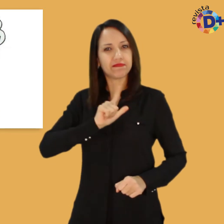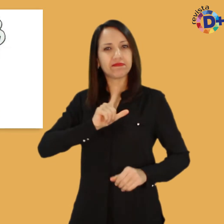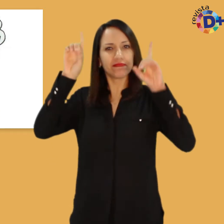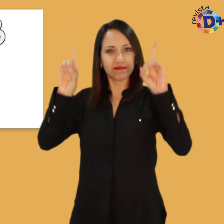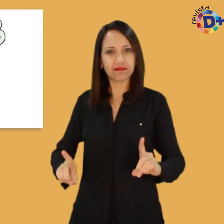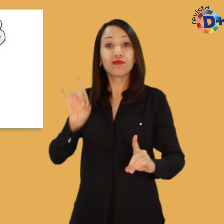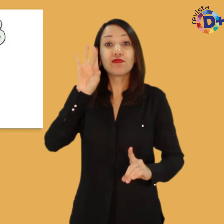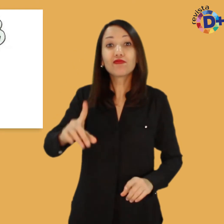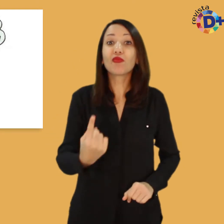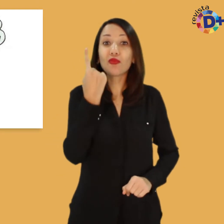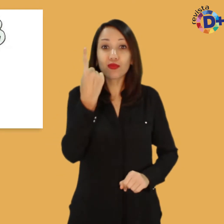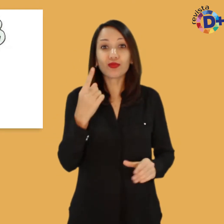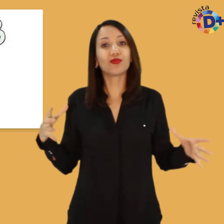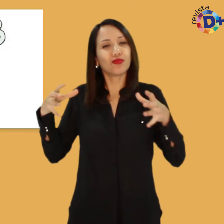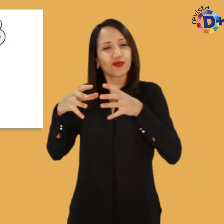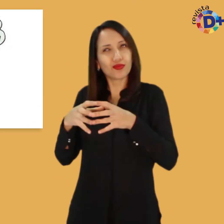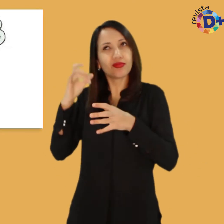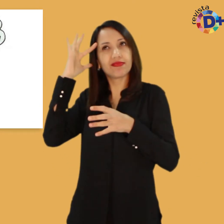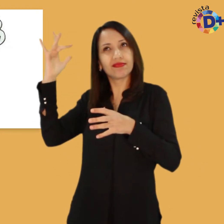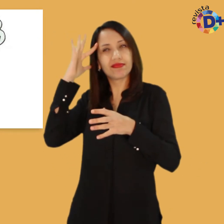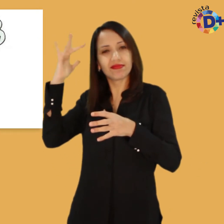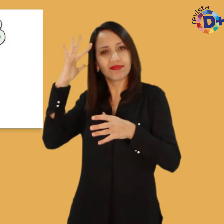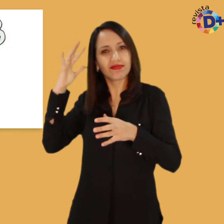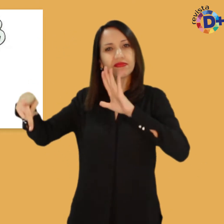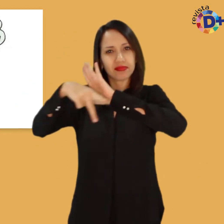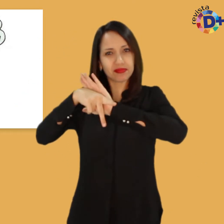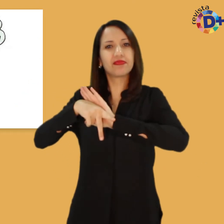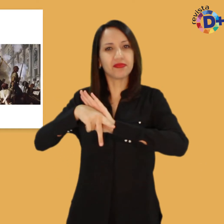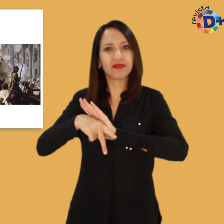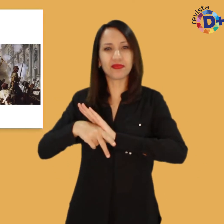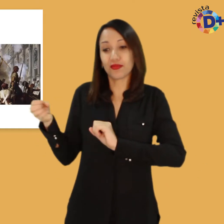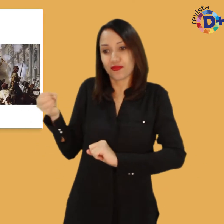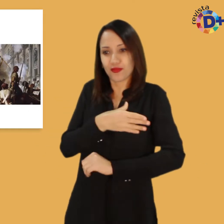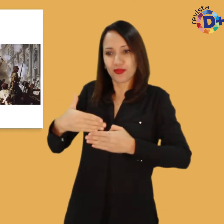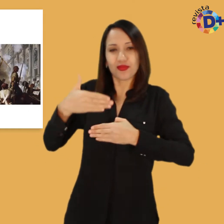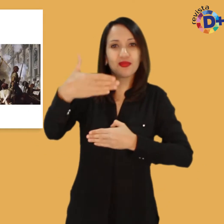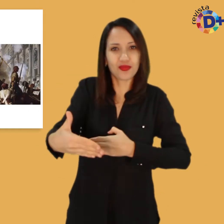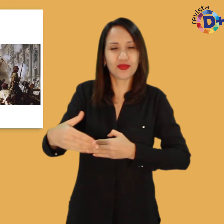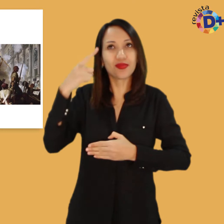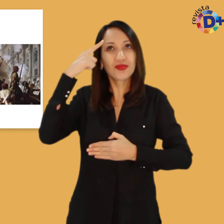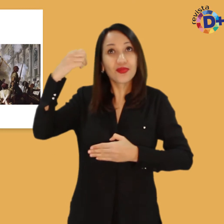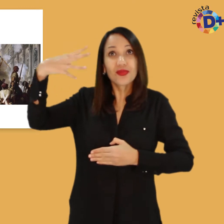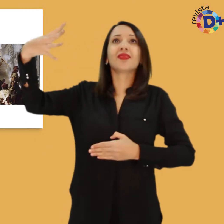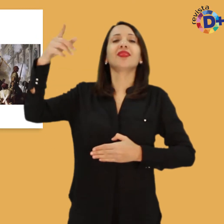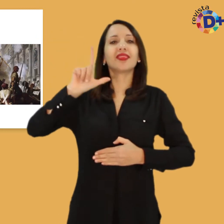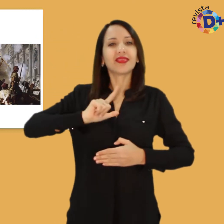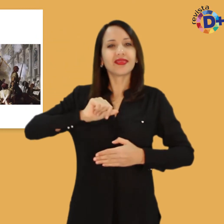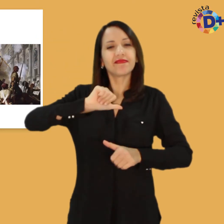Somente com um conjunto de ideias renascentistas, no apogeu do Iluminismo e no bojo da Revolução Francesa, é